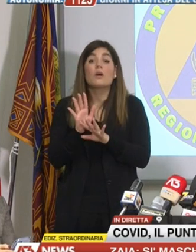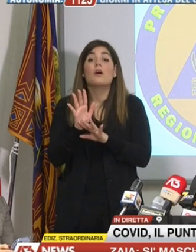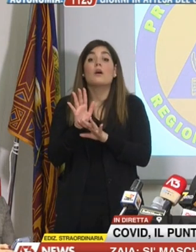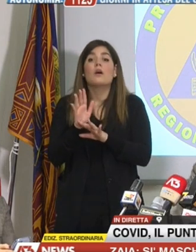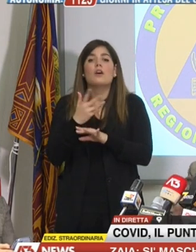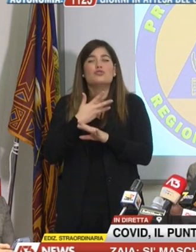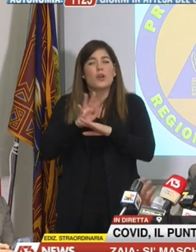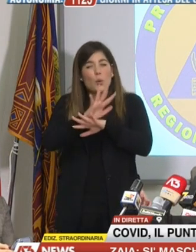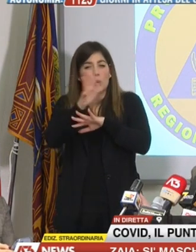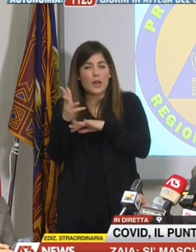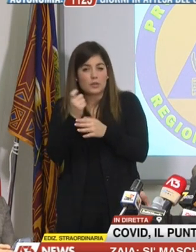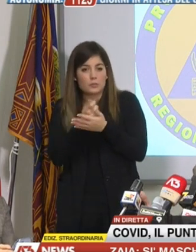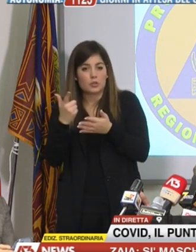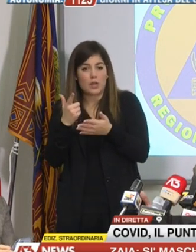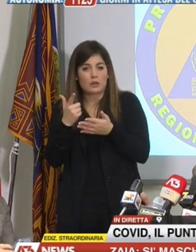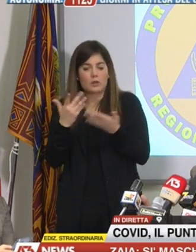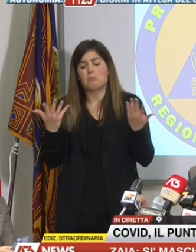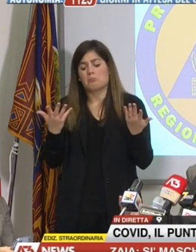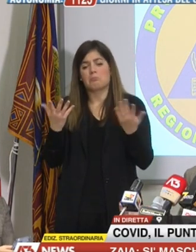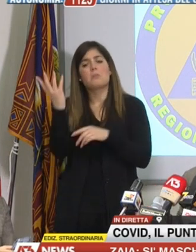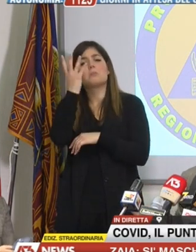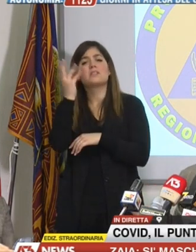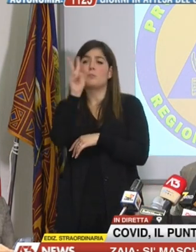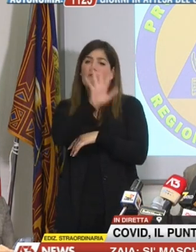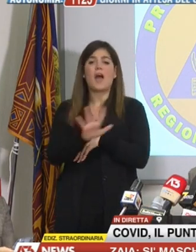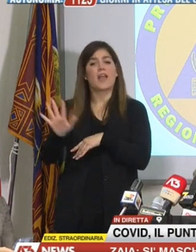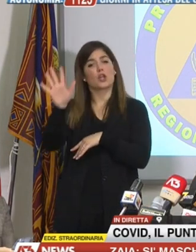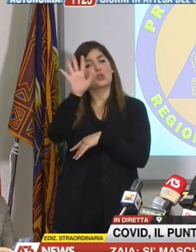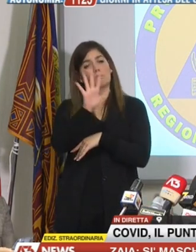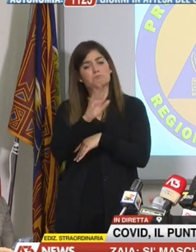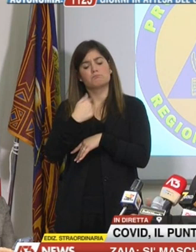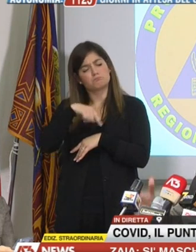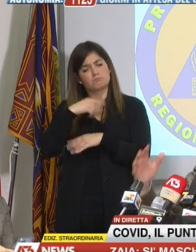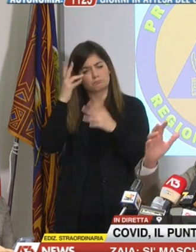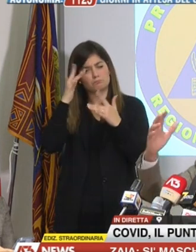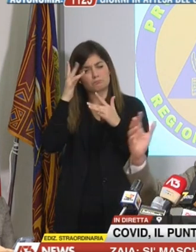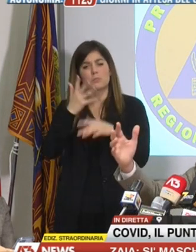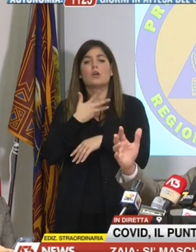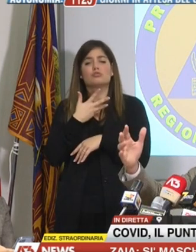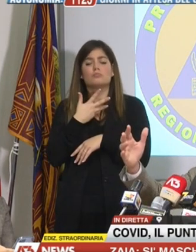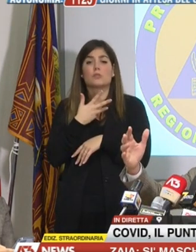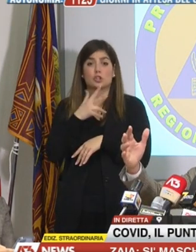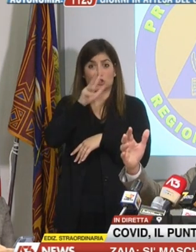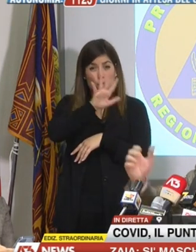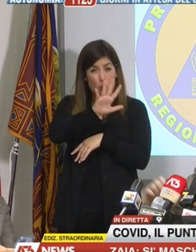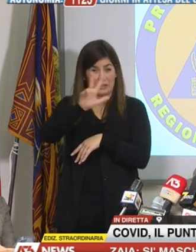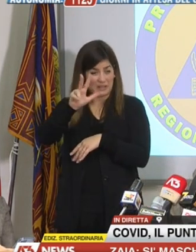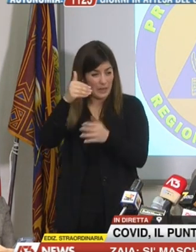evidenzia. Prendiamo il Veneto, facciamo un ragionamento. Noi facciamo 53.000 tamponi l'altro giorno,